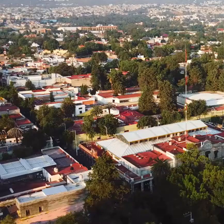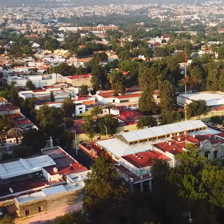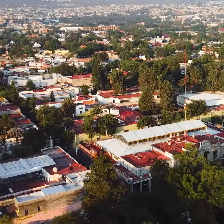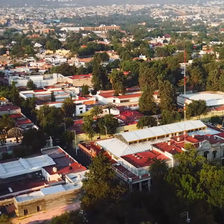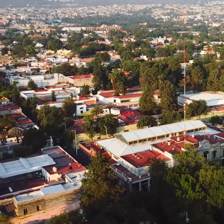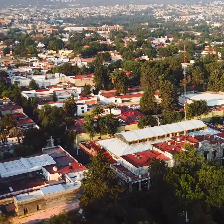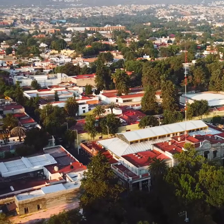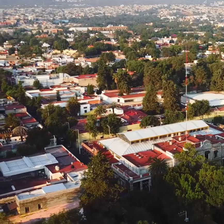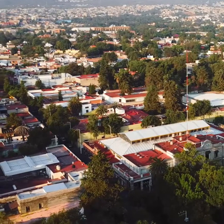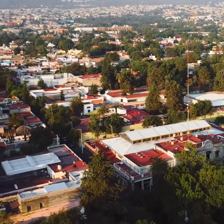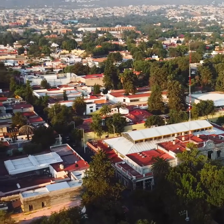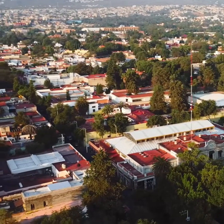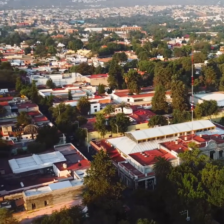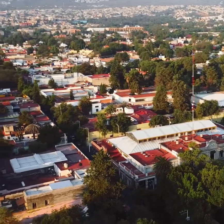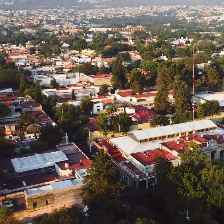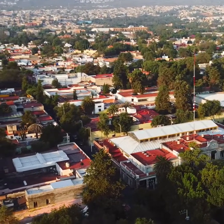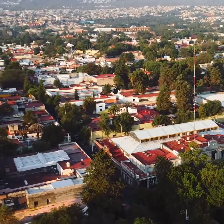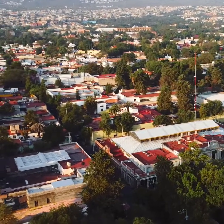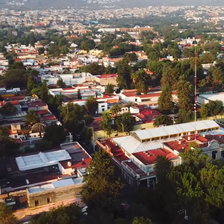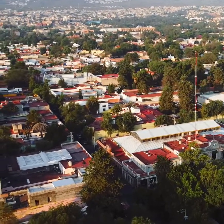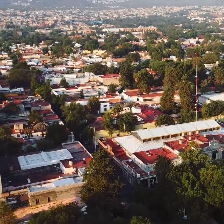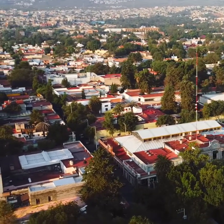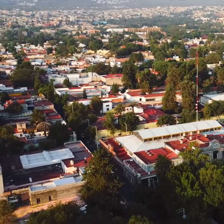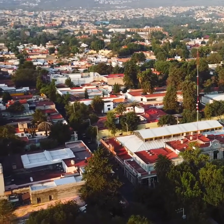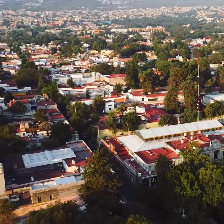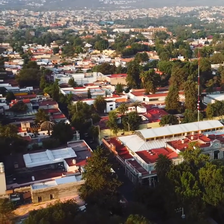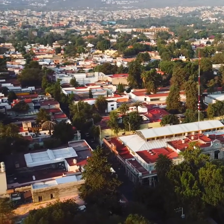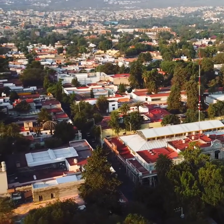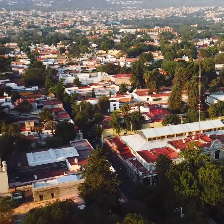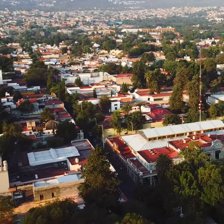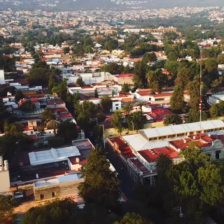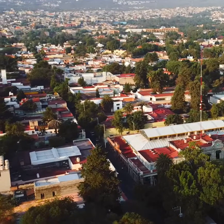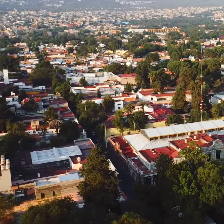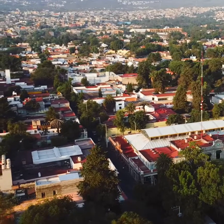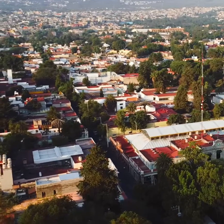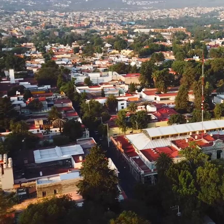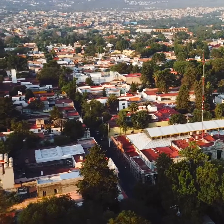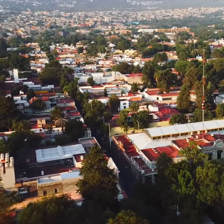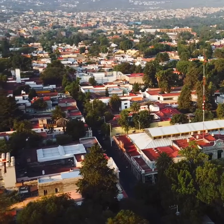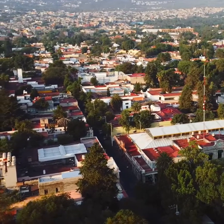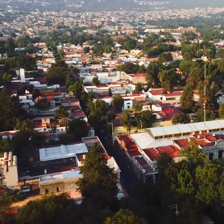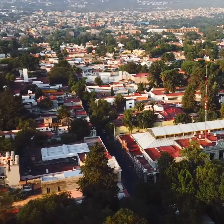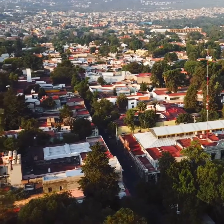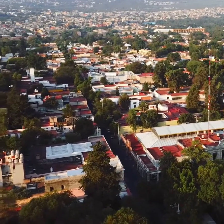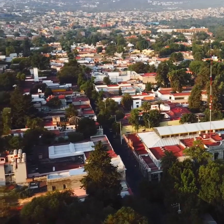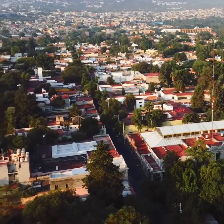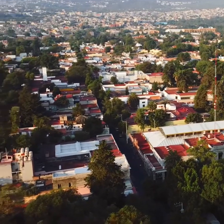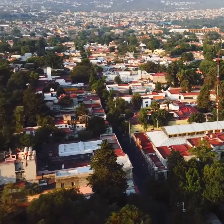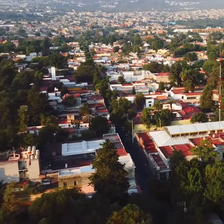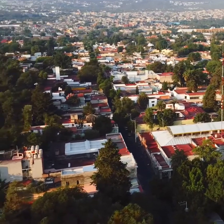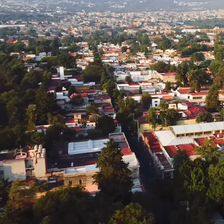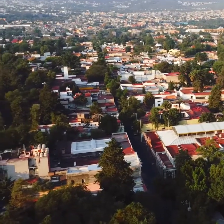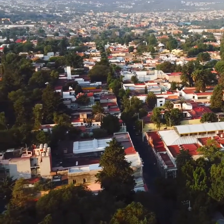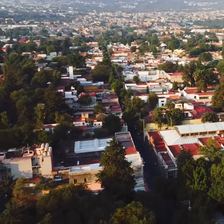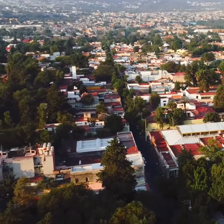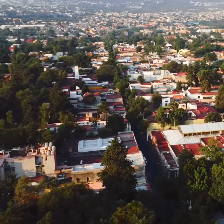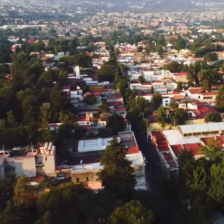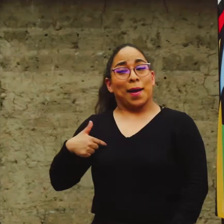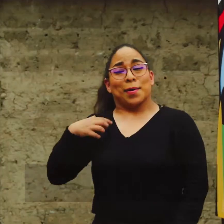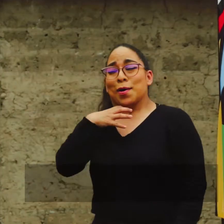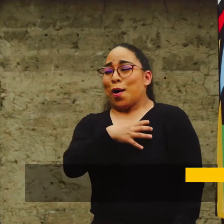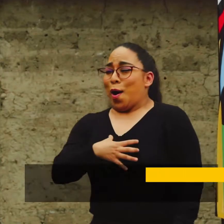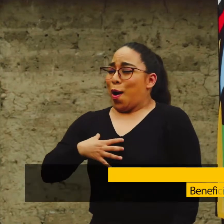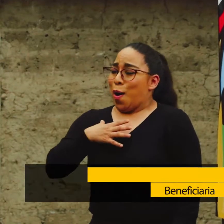convierten en los pilares en los que me seguiré apoyando para lograr mi objetivo. Y no es para menos el estar contenta con la noticia que me